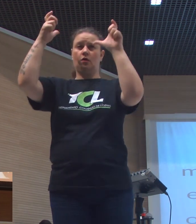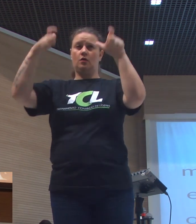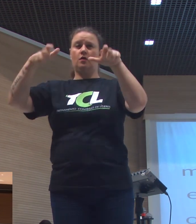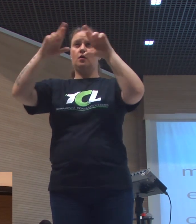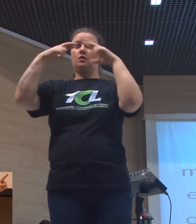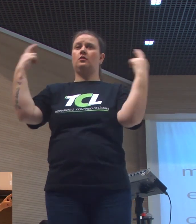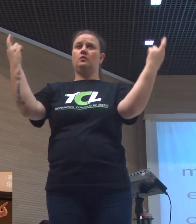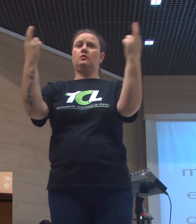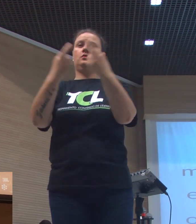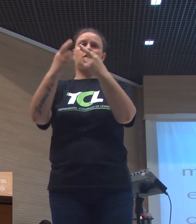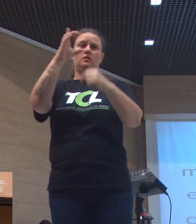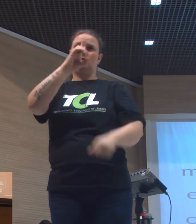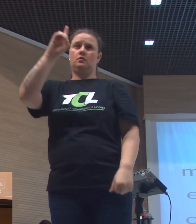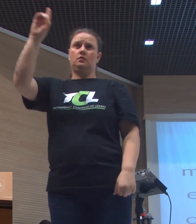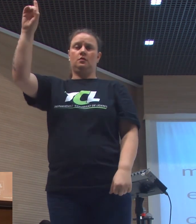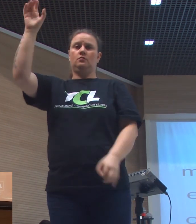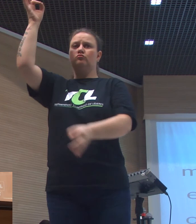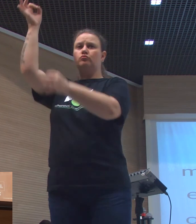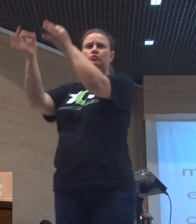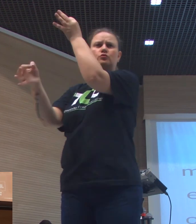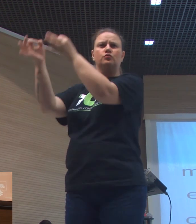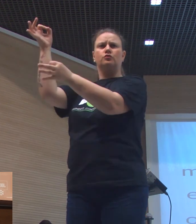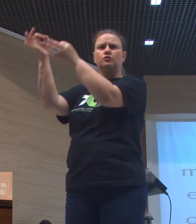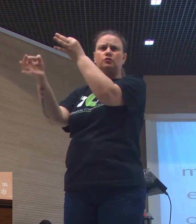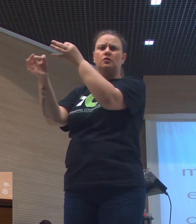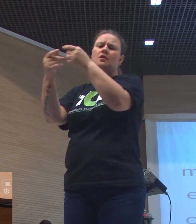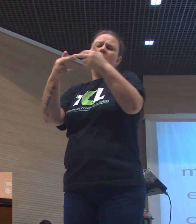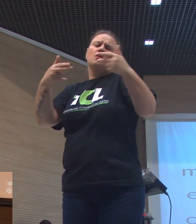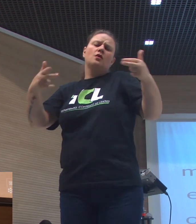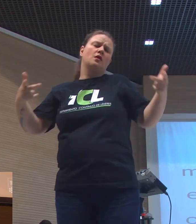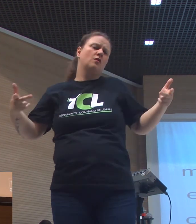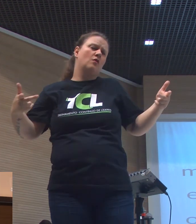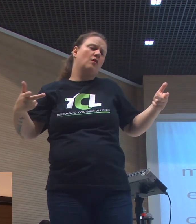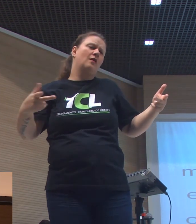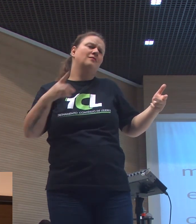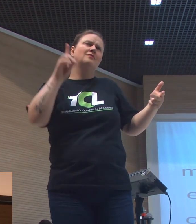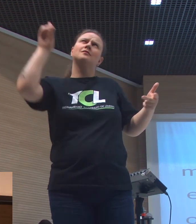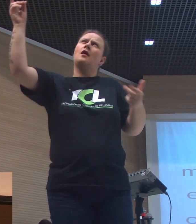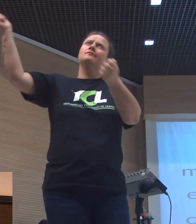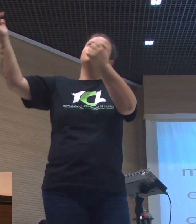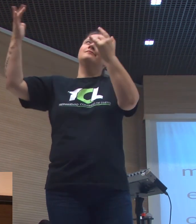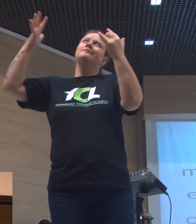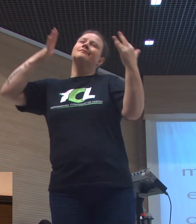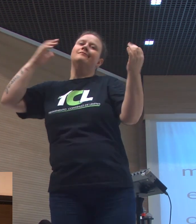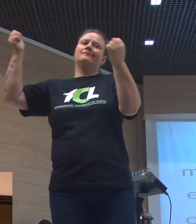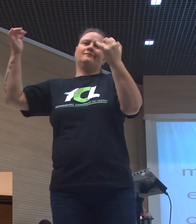de Deus e a sua justiça, e as demais coisas serão acrescentadas,